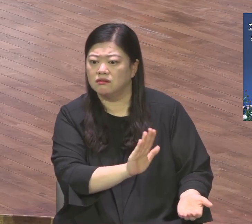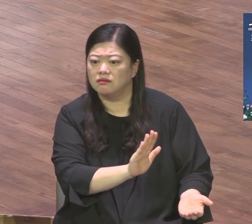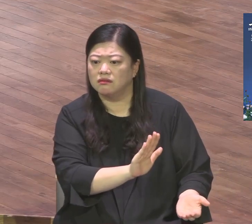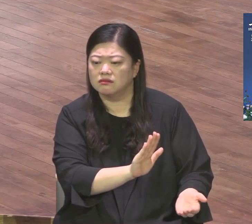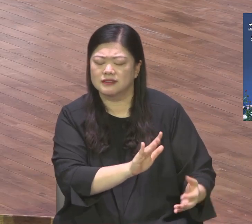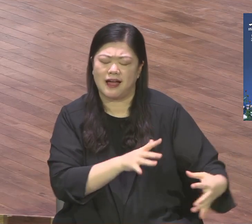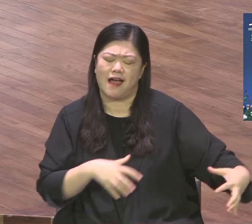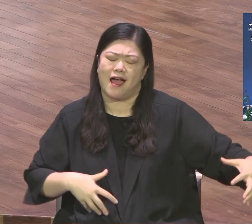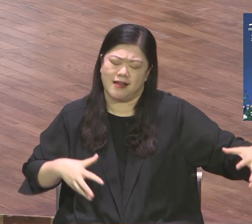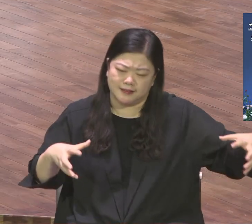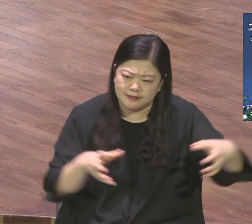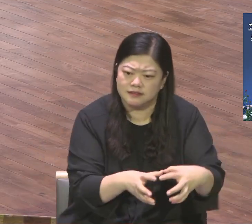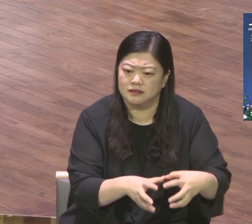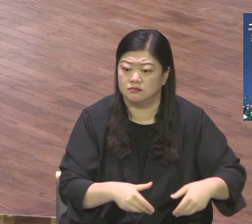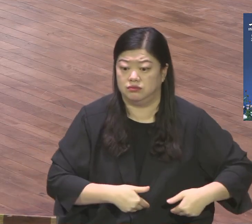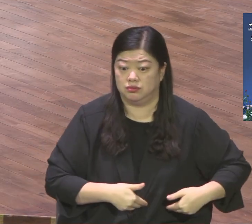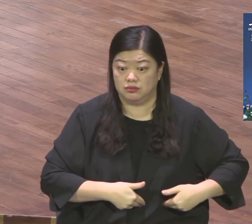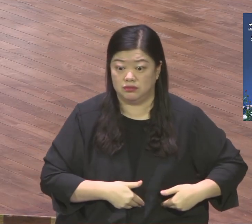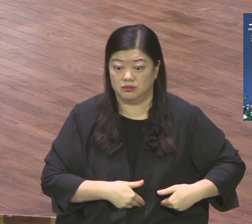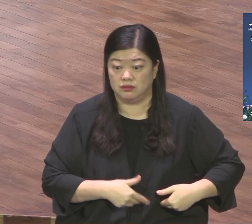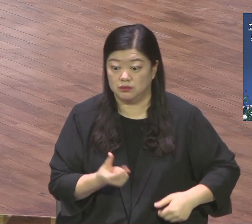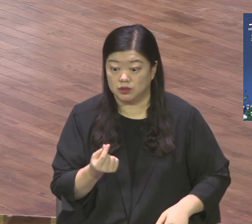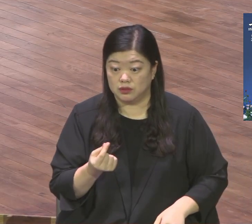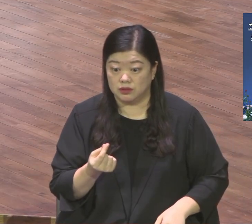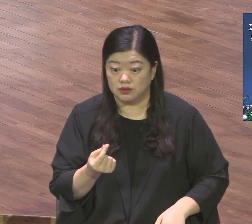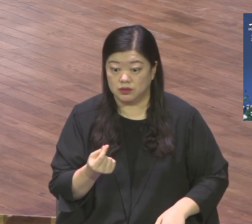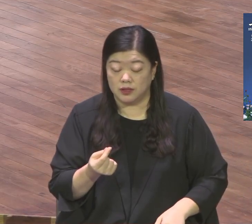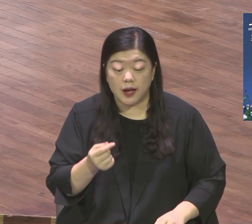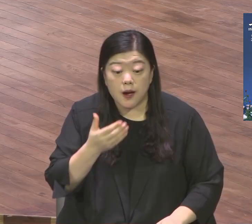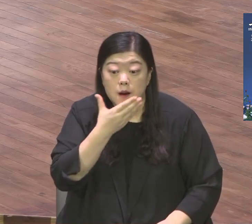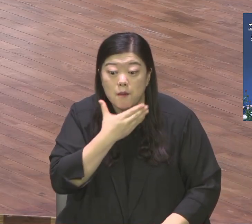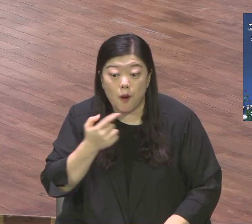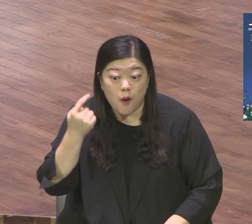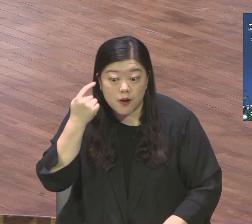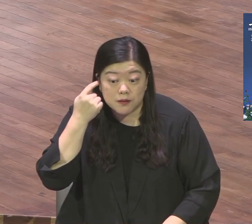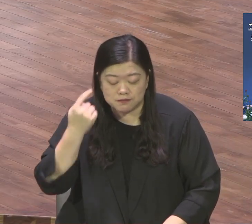아니에요. 이 복음은 나 혼자만 가지고 있으라고 준 게 아니에요.